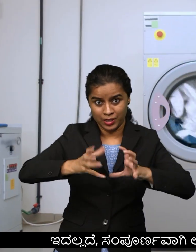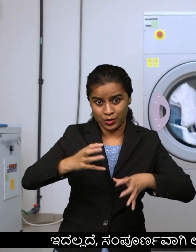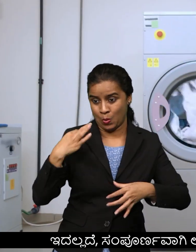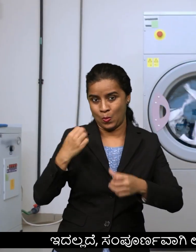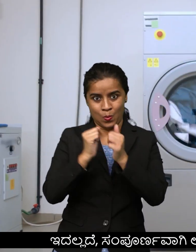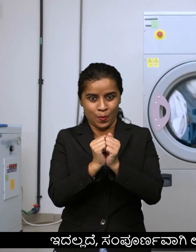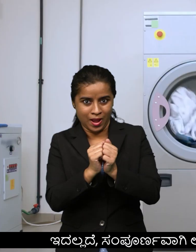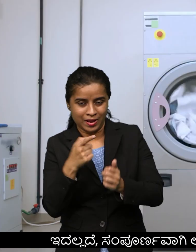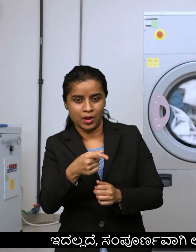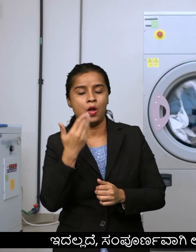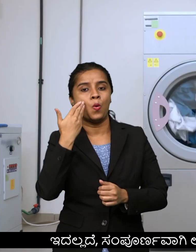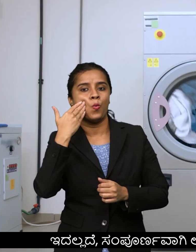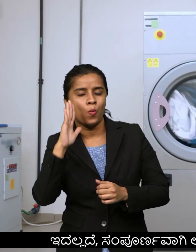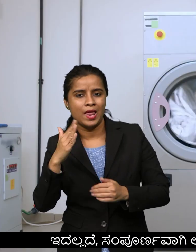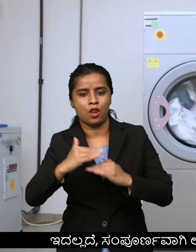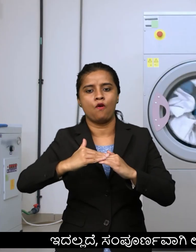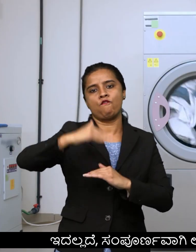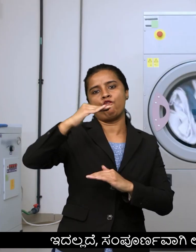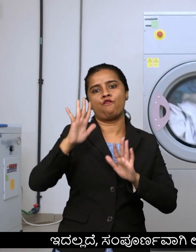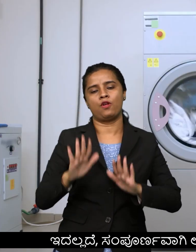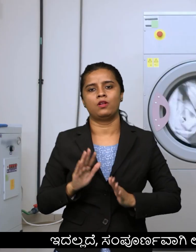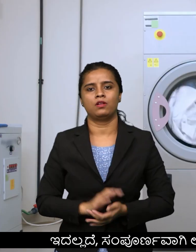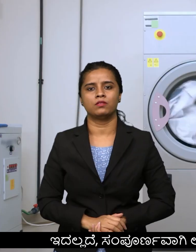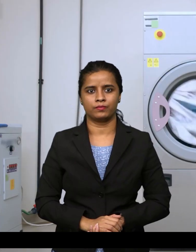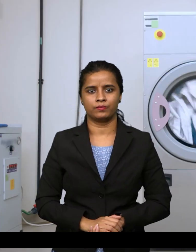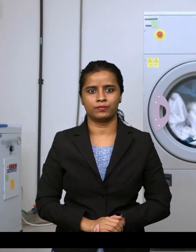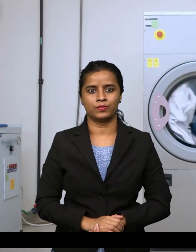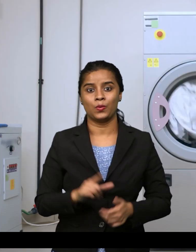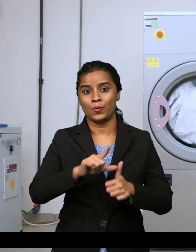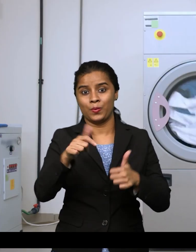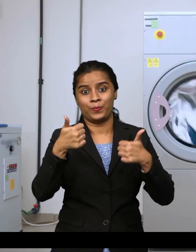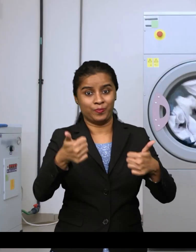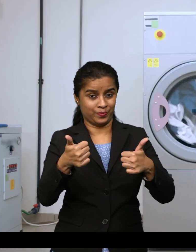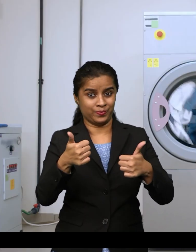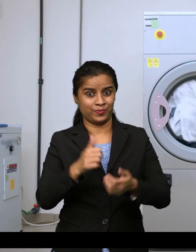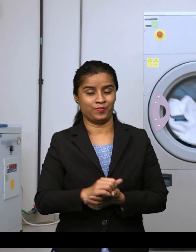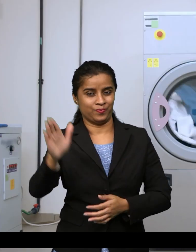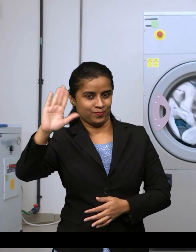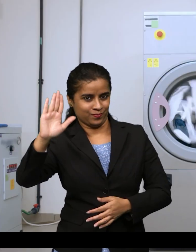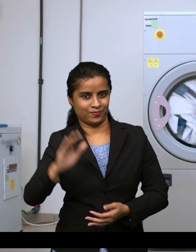ವಾಷಿಂಗ್ ಮಿಷನ್ ಬಳಸಿ. ಆಲ್ ದಿ ಬೆಸ್ಟ್.